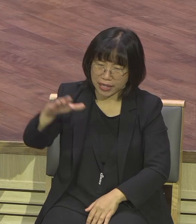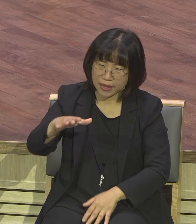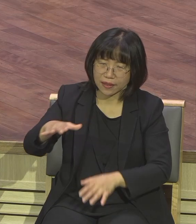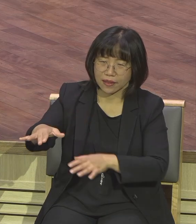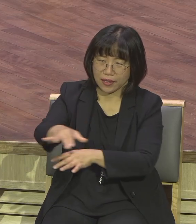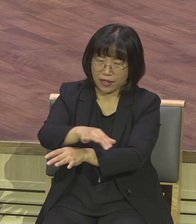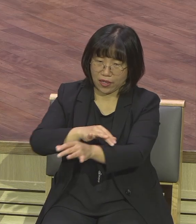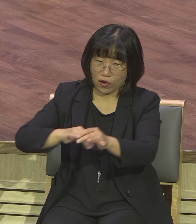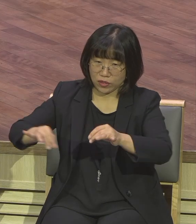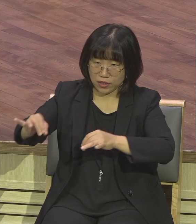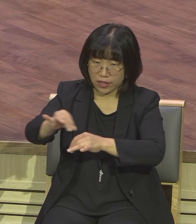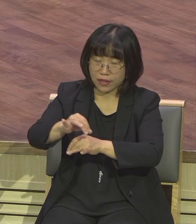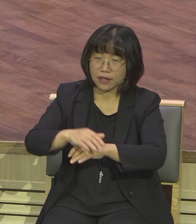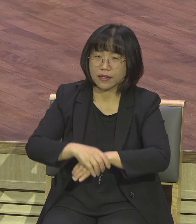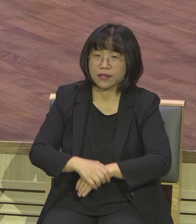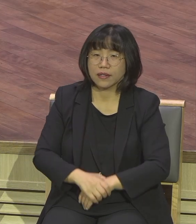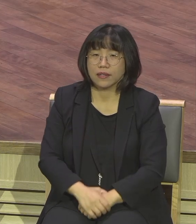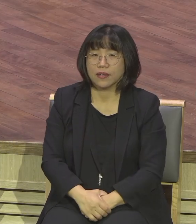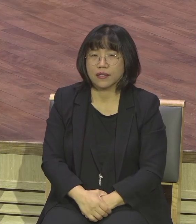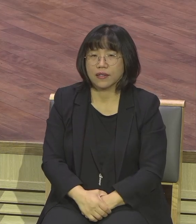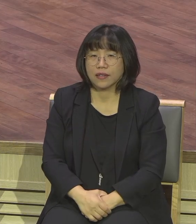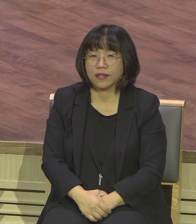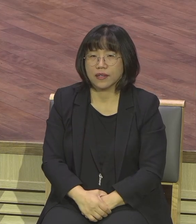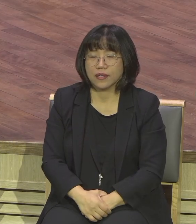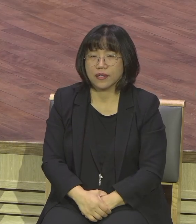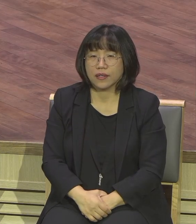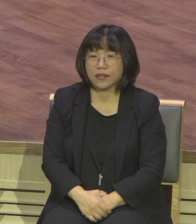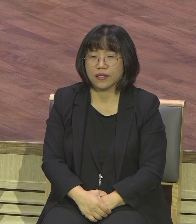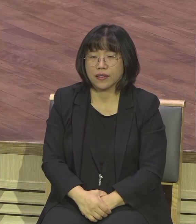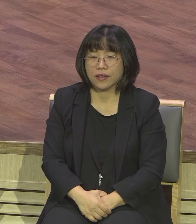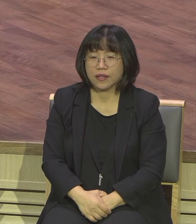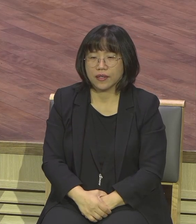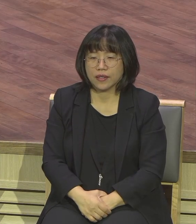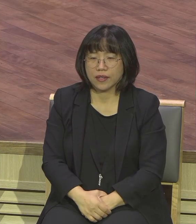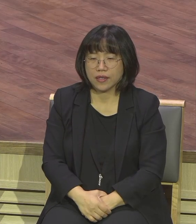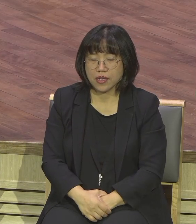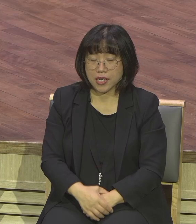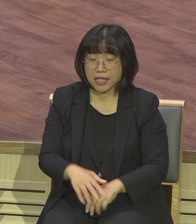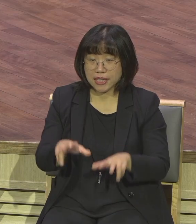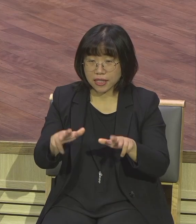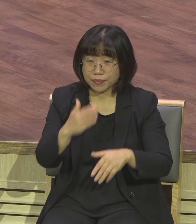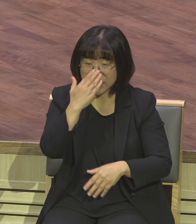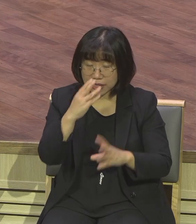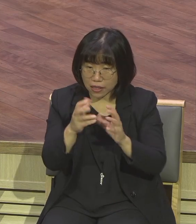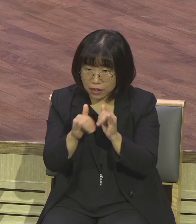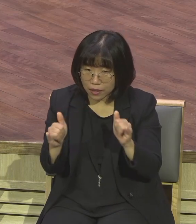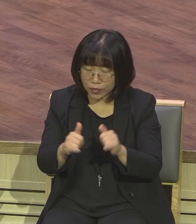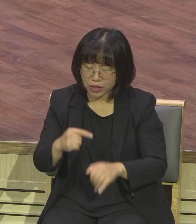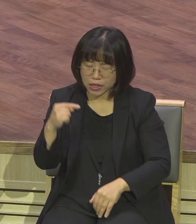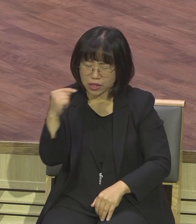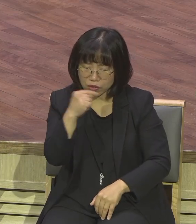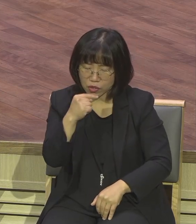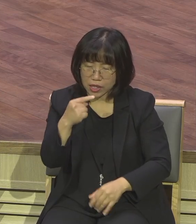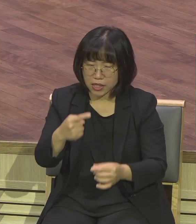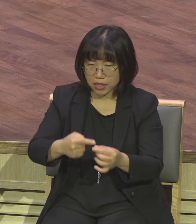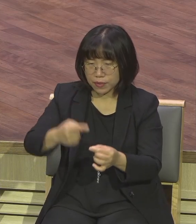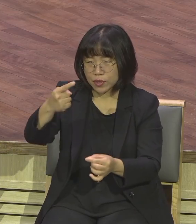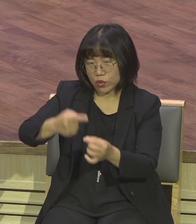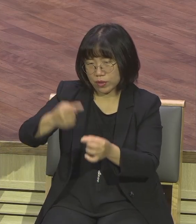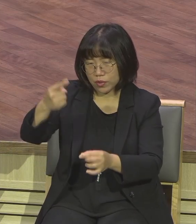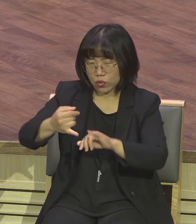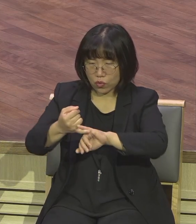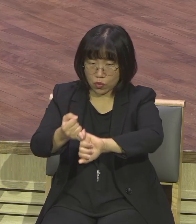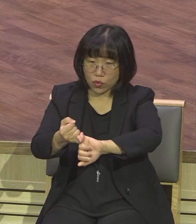이스라엘 사람들 지금도 마찬가지. 저 사람들 철저하게 십일조 철저하게 그 성경